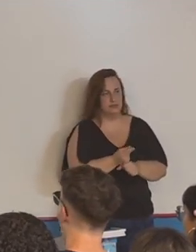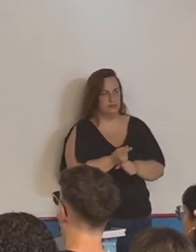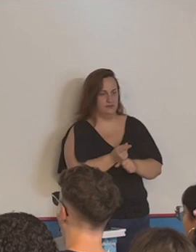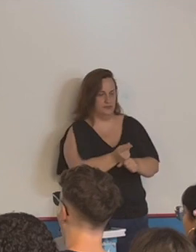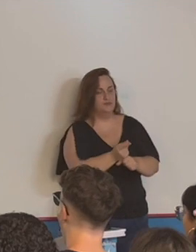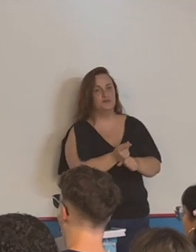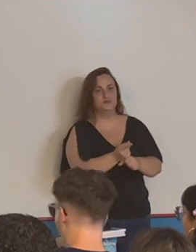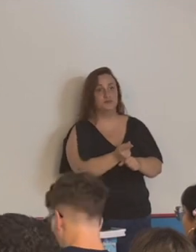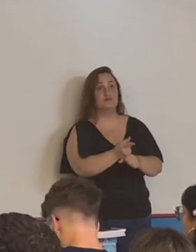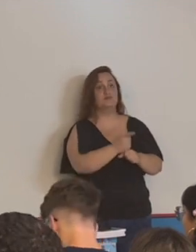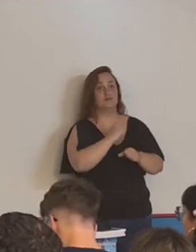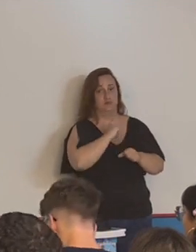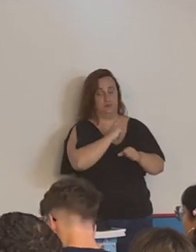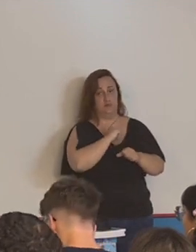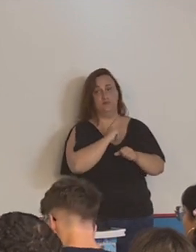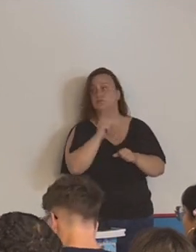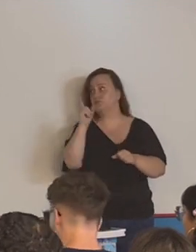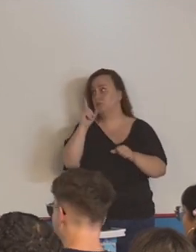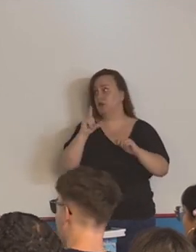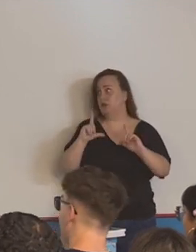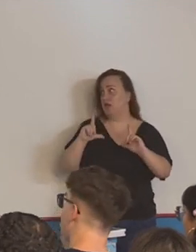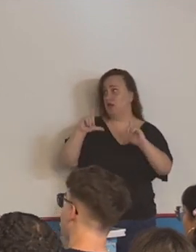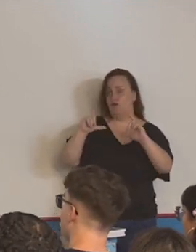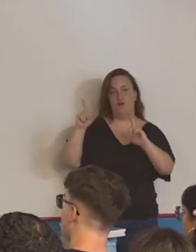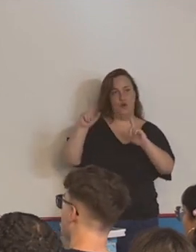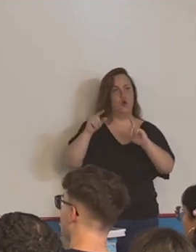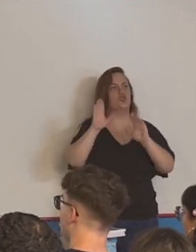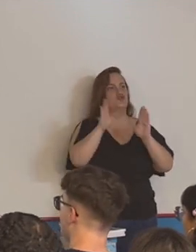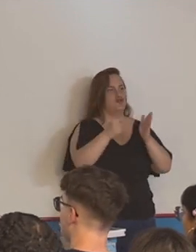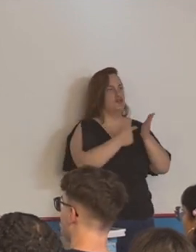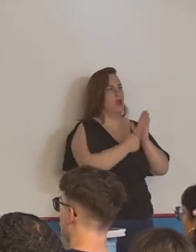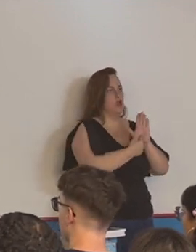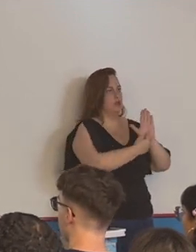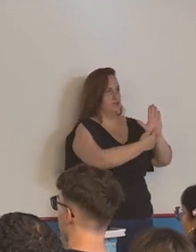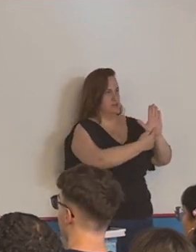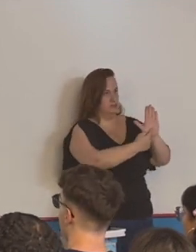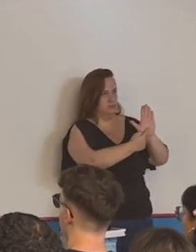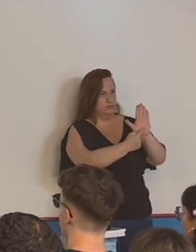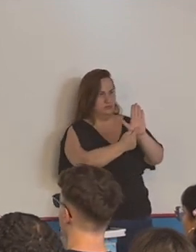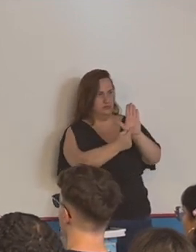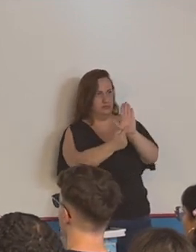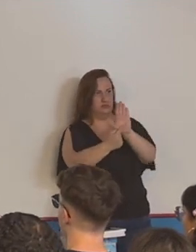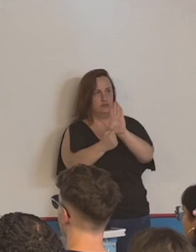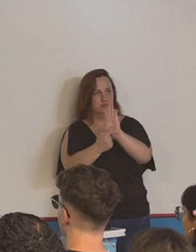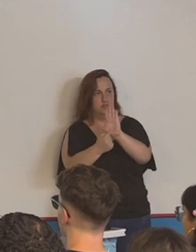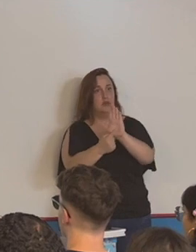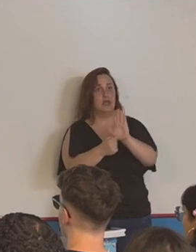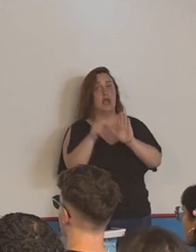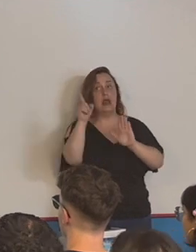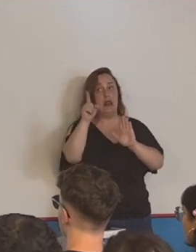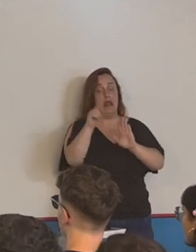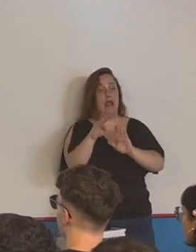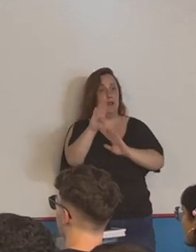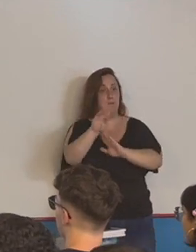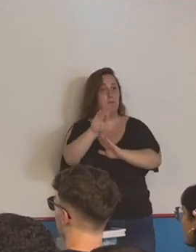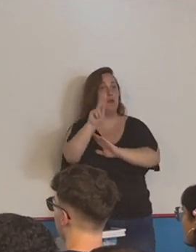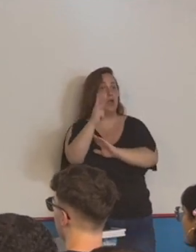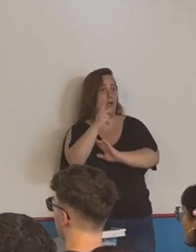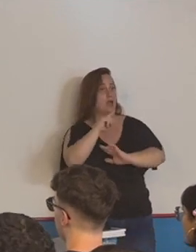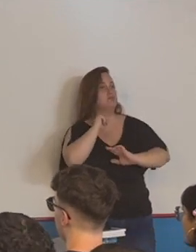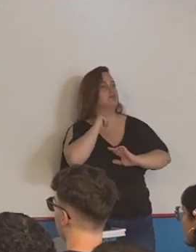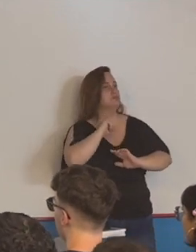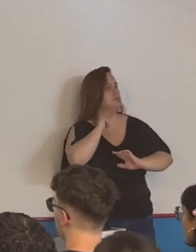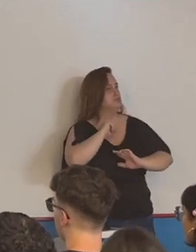esse tronco é uma fotografia de uma exposição que eu fiz no Palácio das Artes, em BH, que foi um edital super